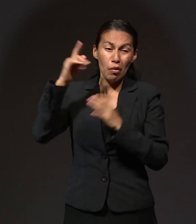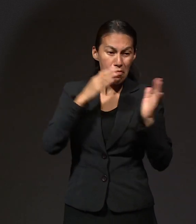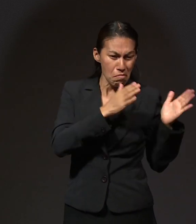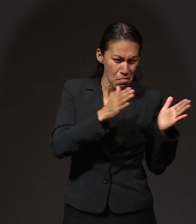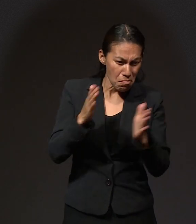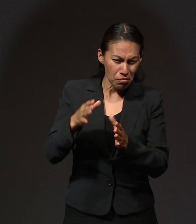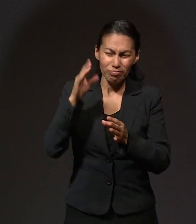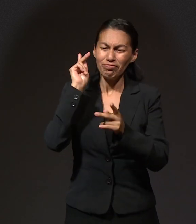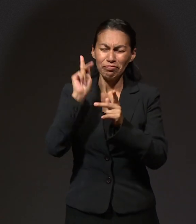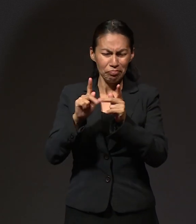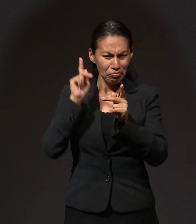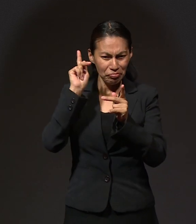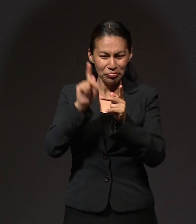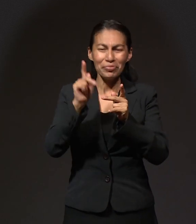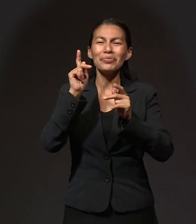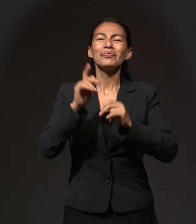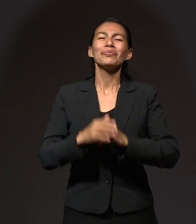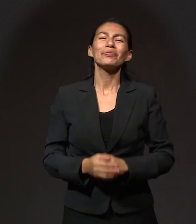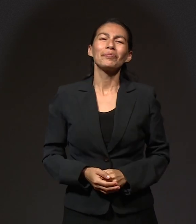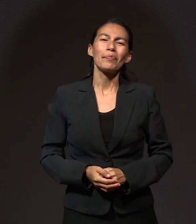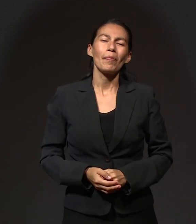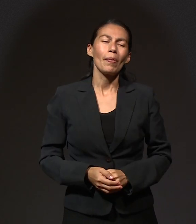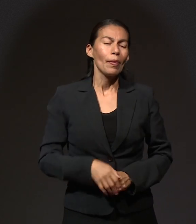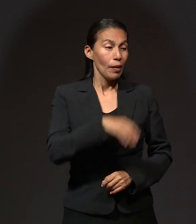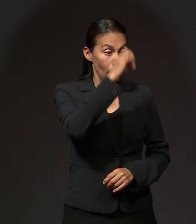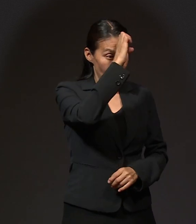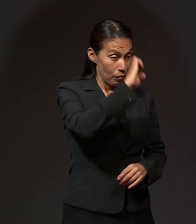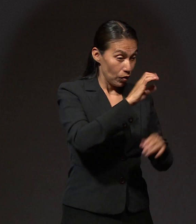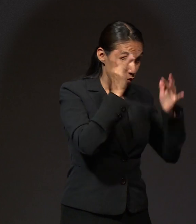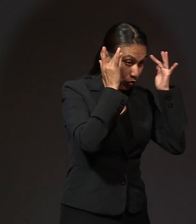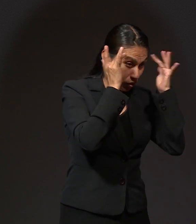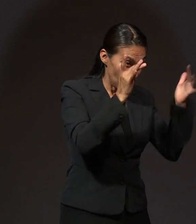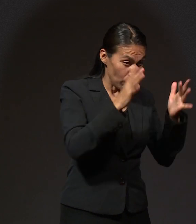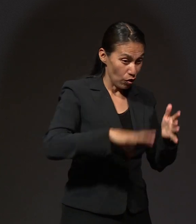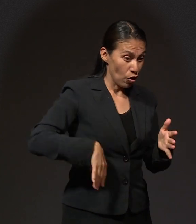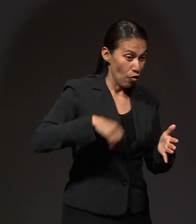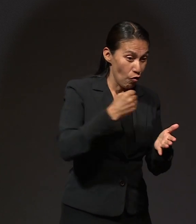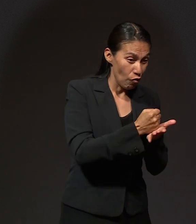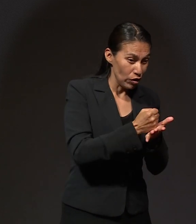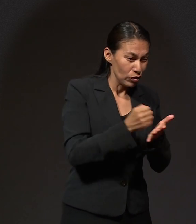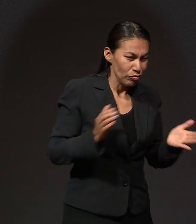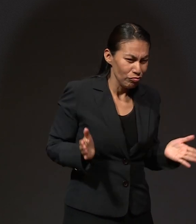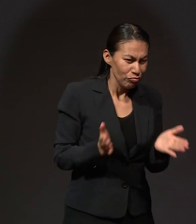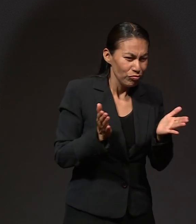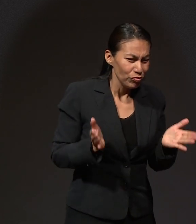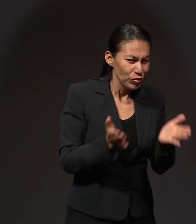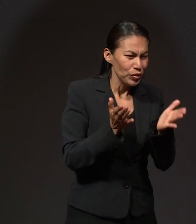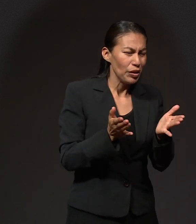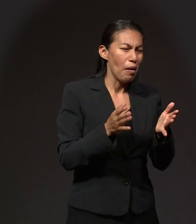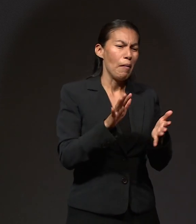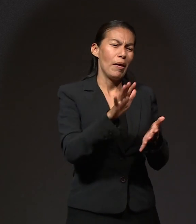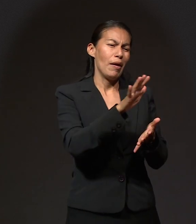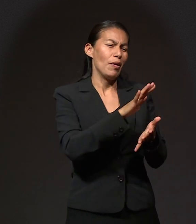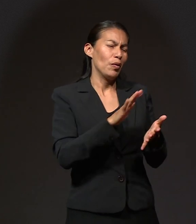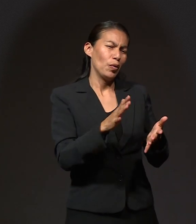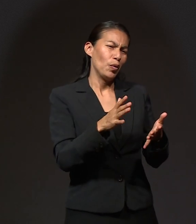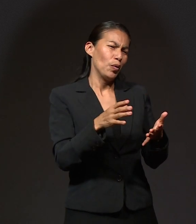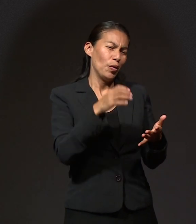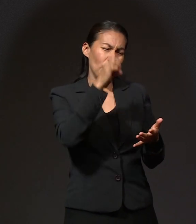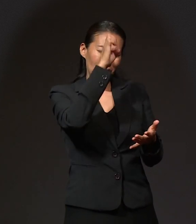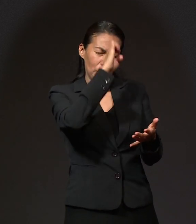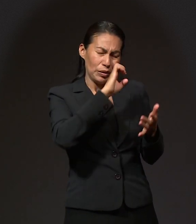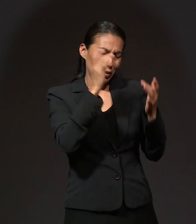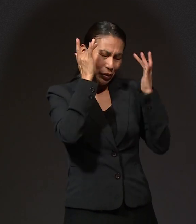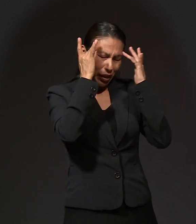necesidades. Amén. Y el Espíritu Santo acompaña a esos esfuerzos humanos, dando fruto